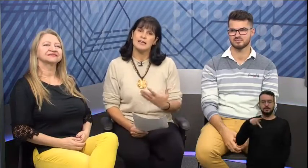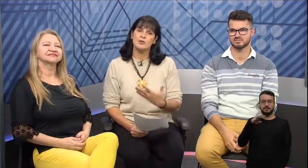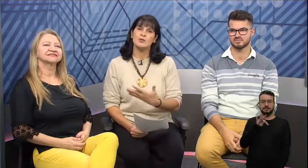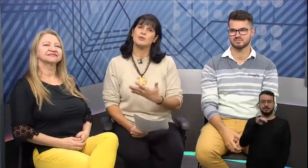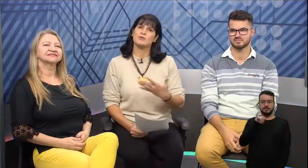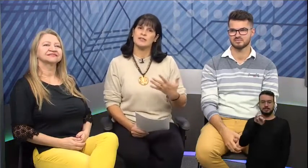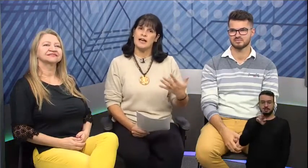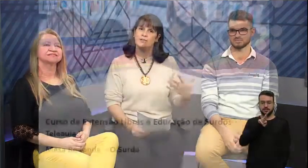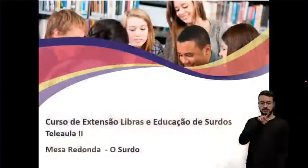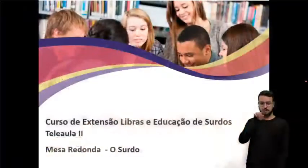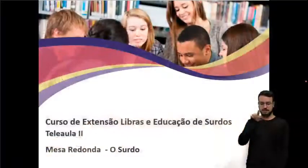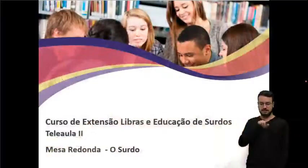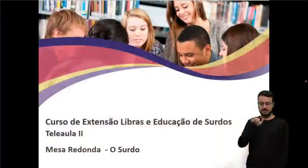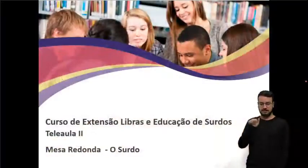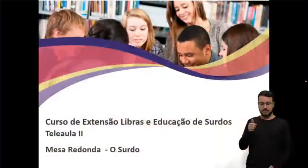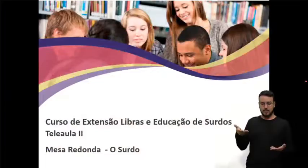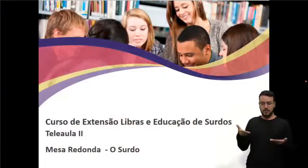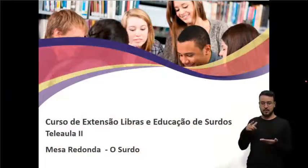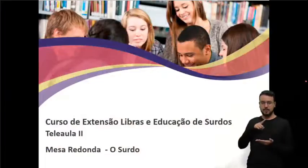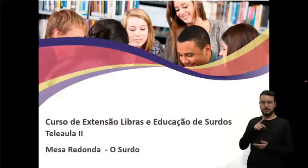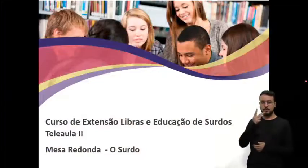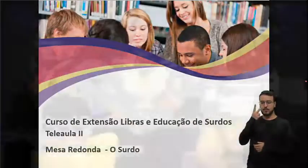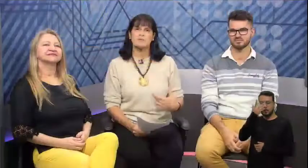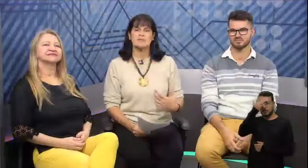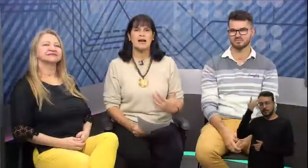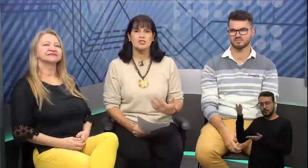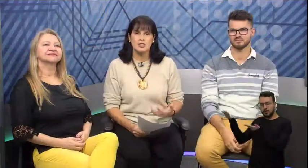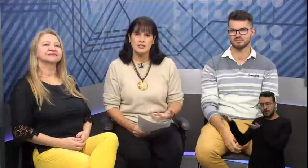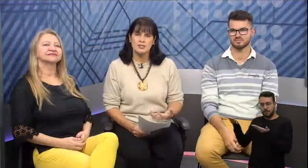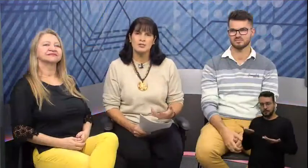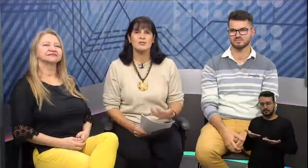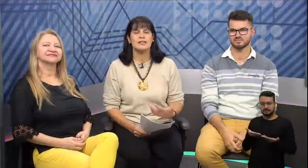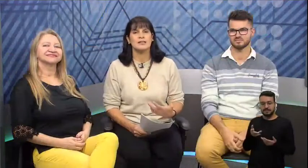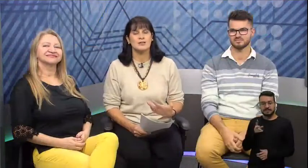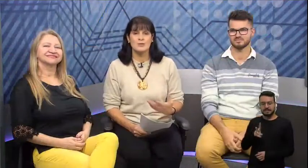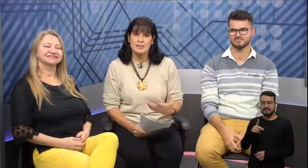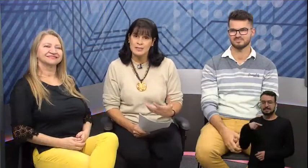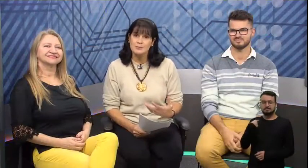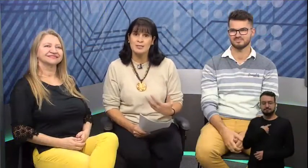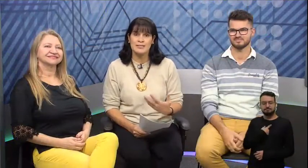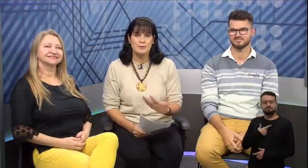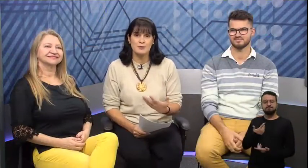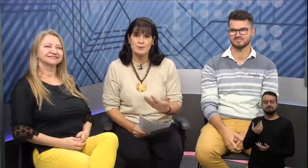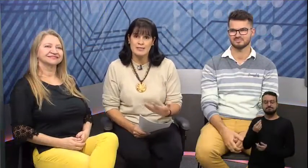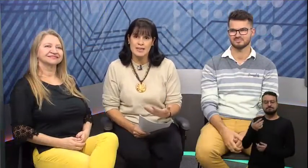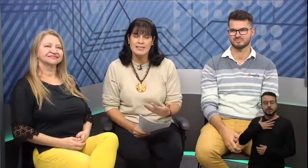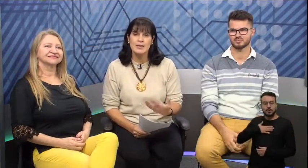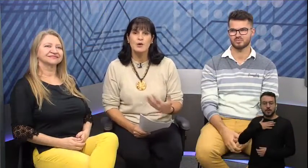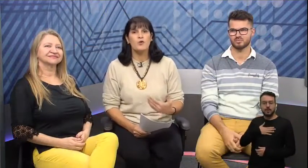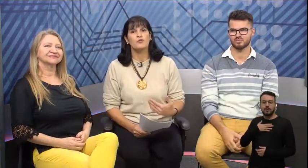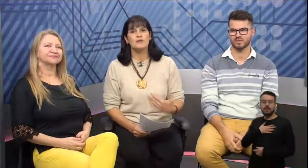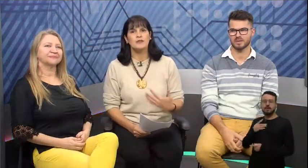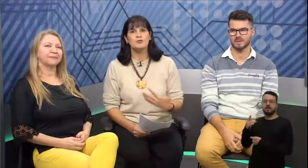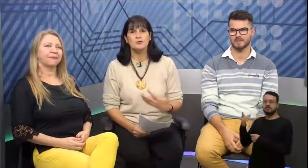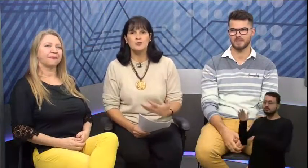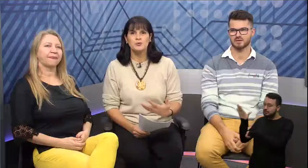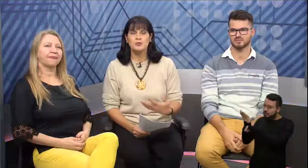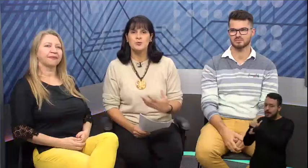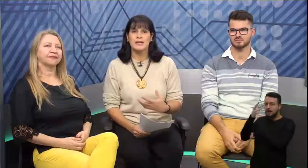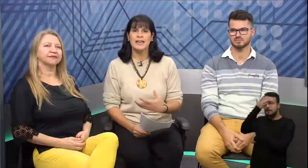dois convidados surdos. Sempre que nós temos a chance, nós gostamos de trazer para vocês convidados surdos, porque eles